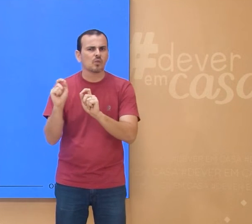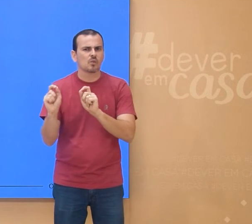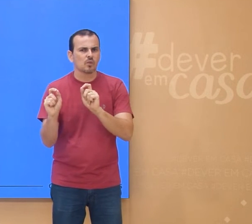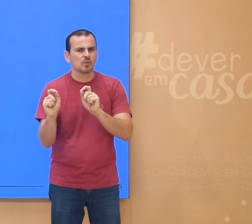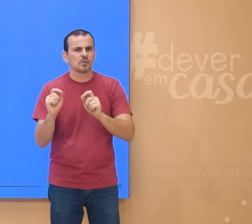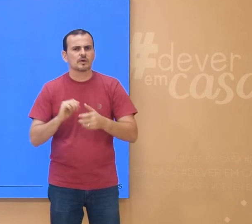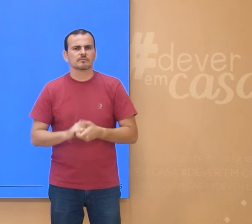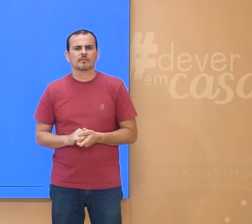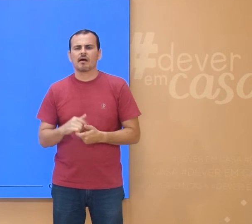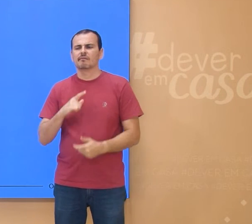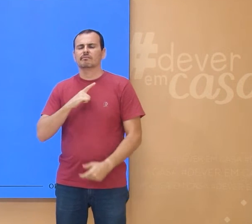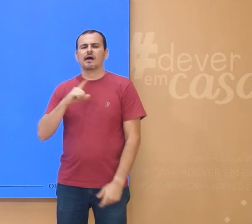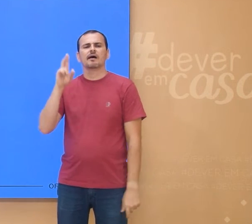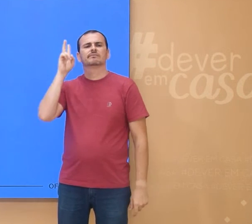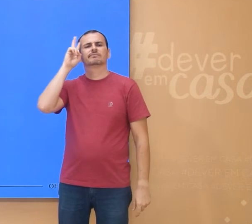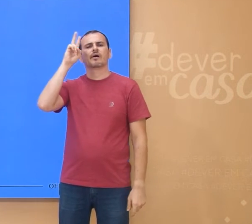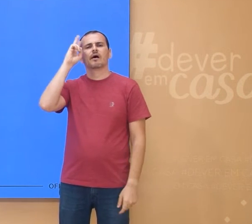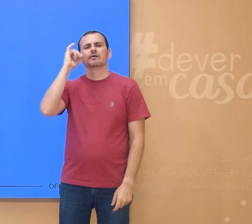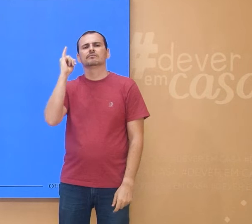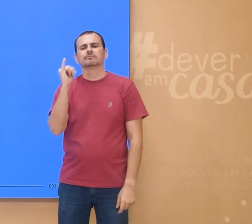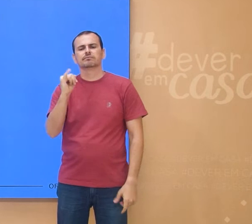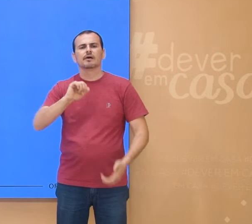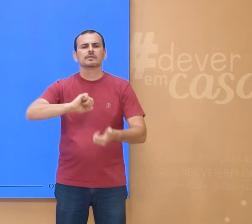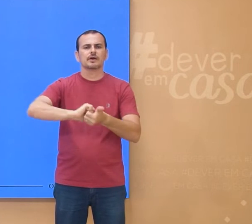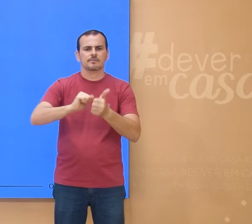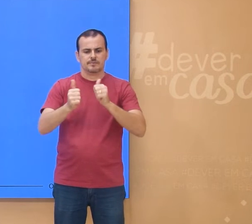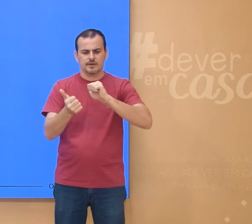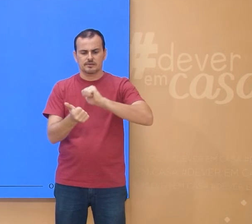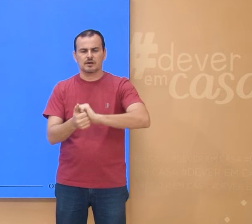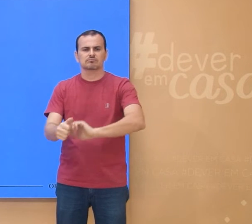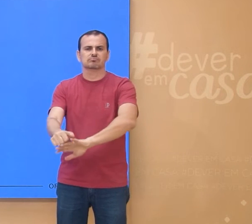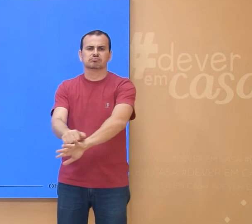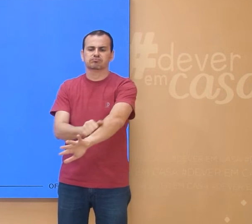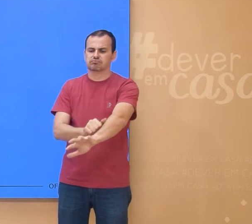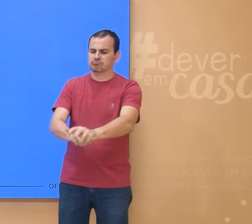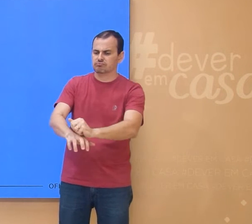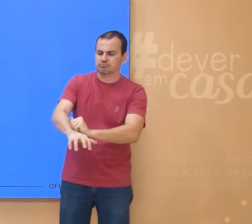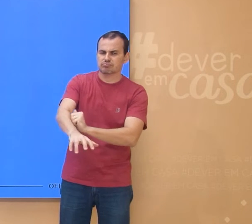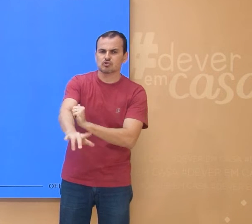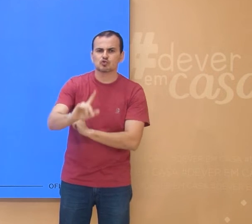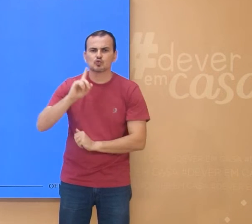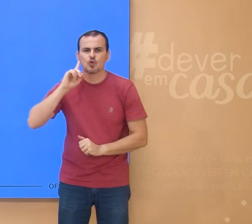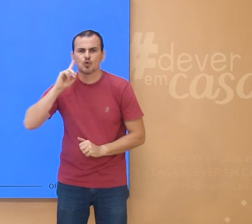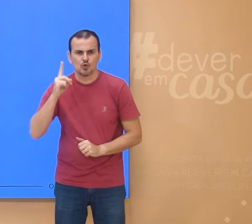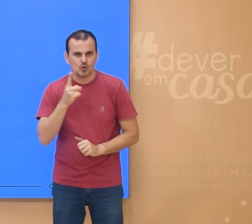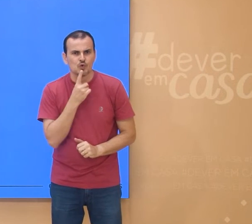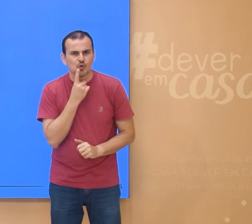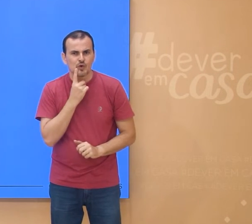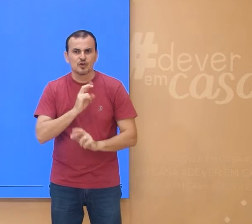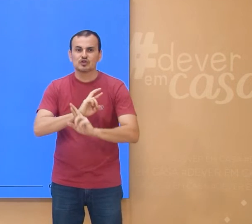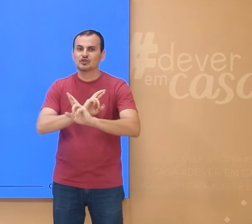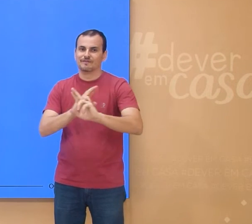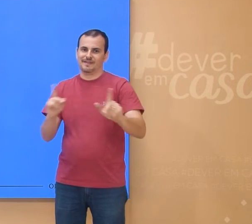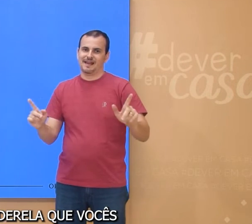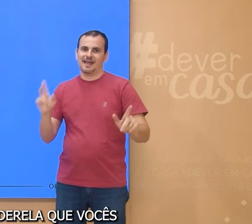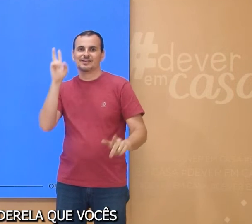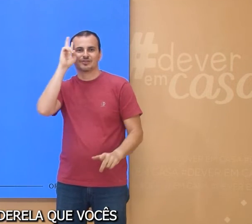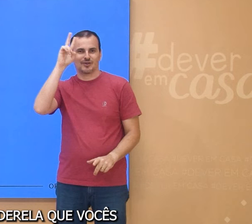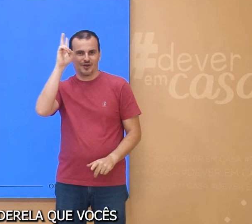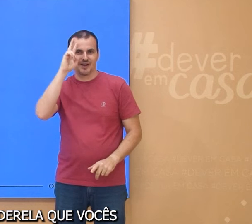O que tem de diferente da história adaptada da Cinderela surda e da história